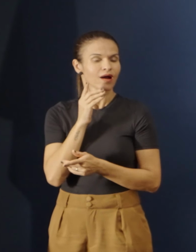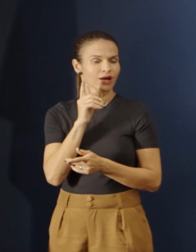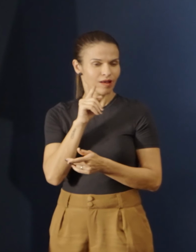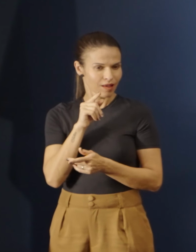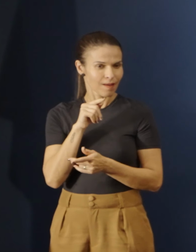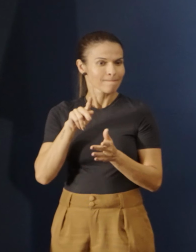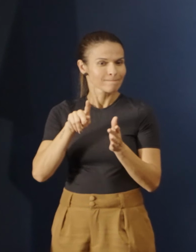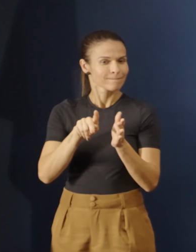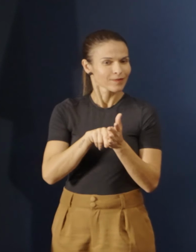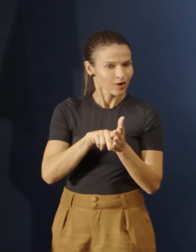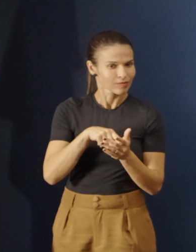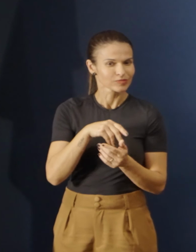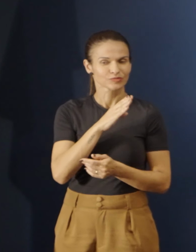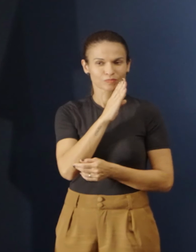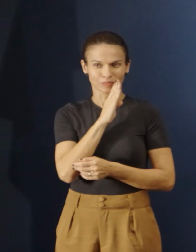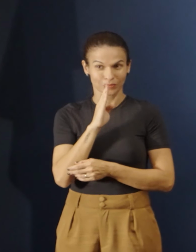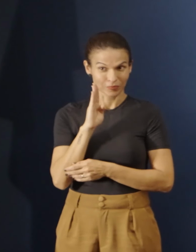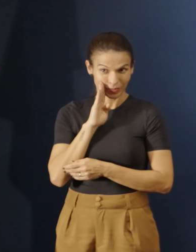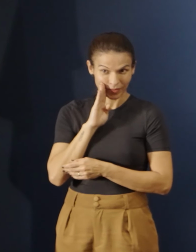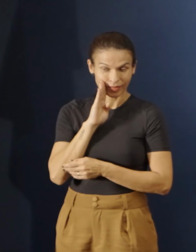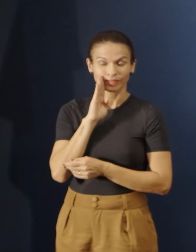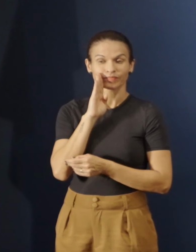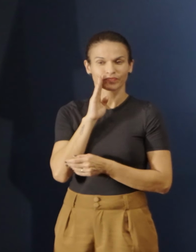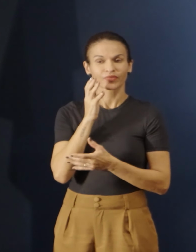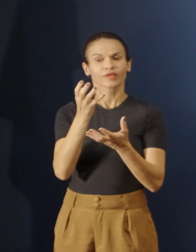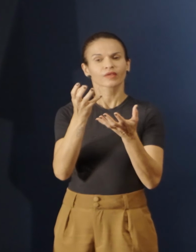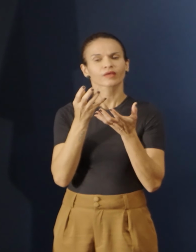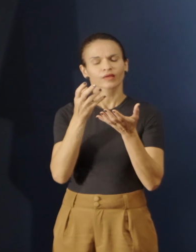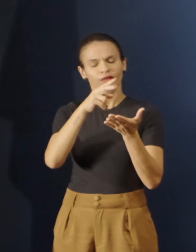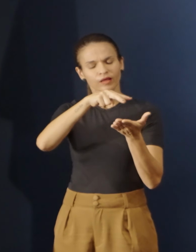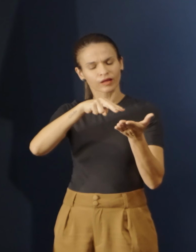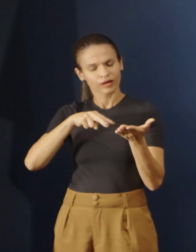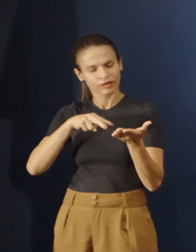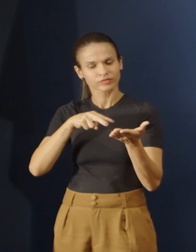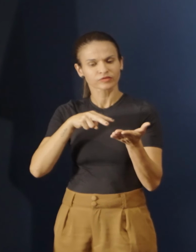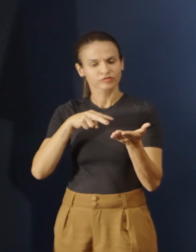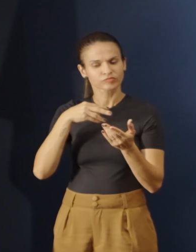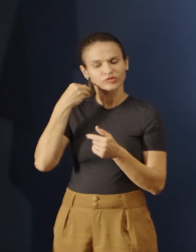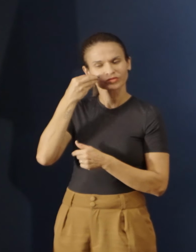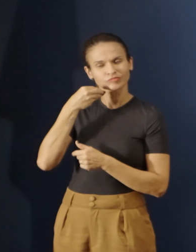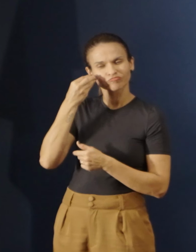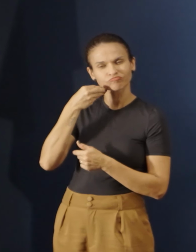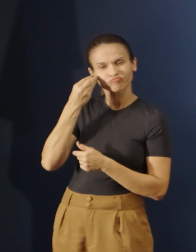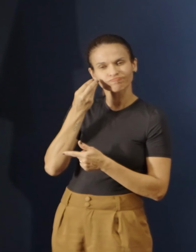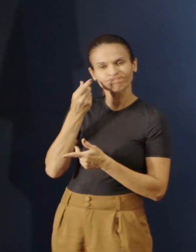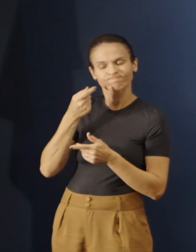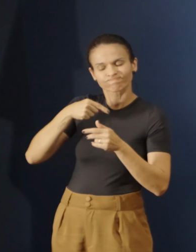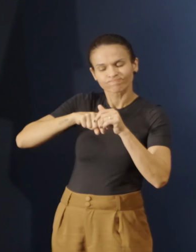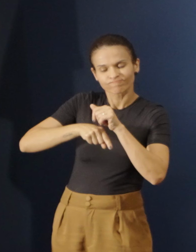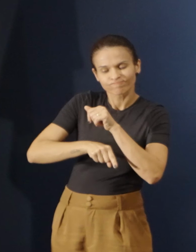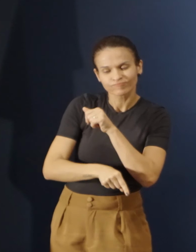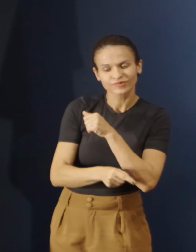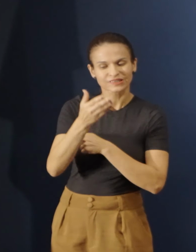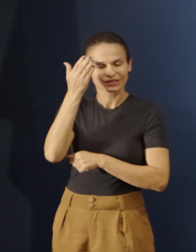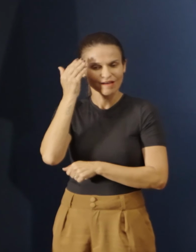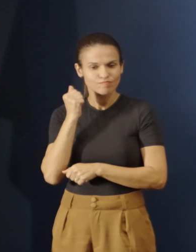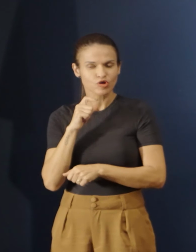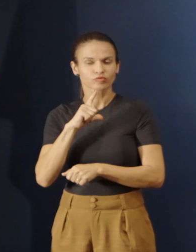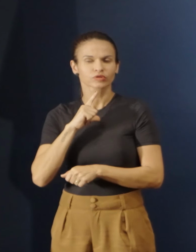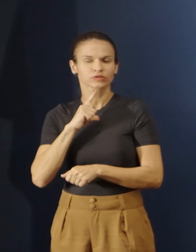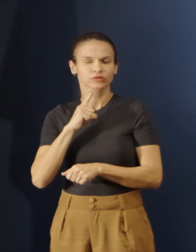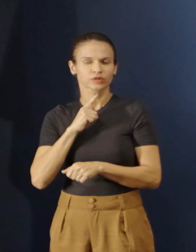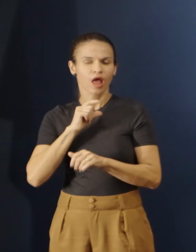voyeurista, né? É um leitor voyeur, é um leitor que quer entrar um pouco pelo buraco da fechadura, ele quer saber um pouco o que tem do